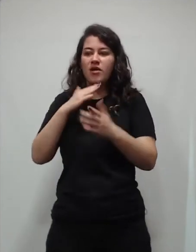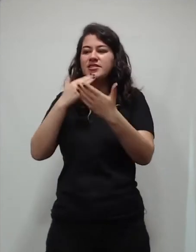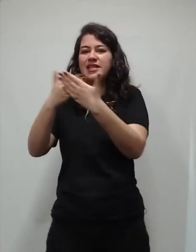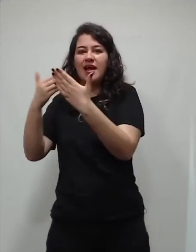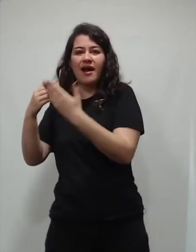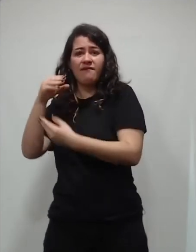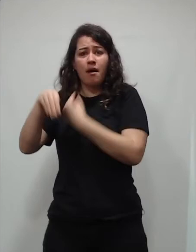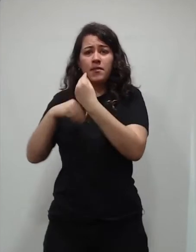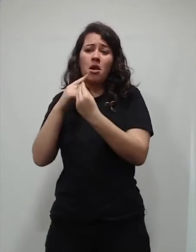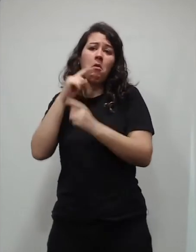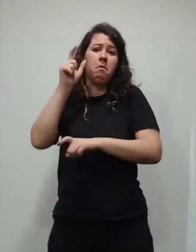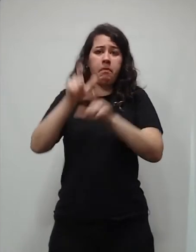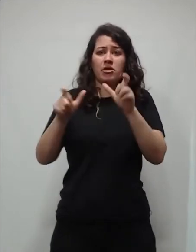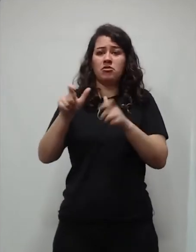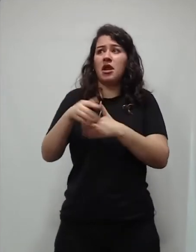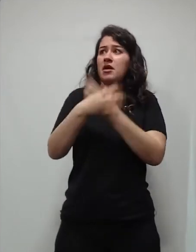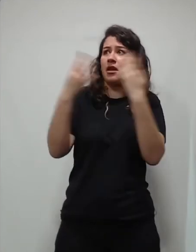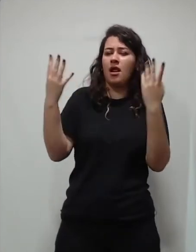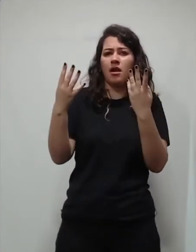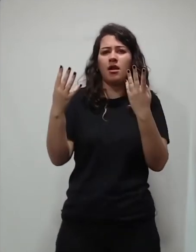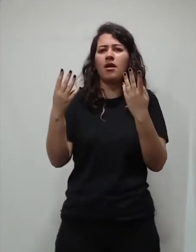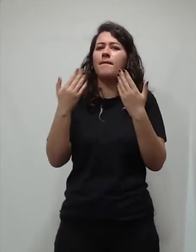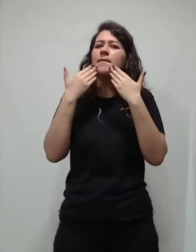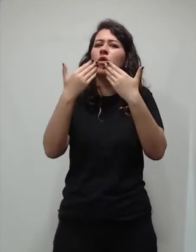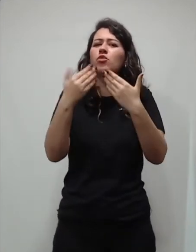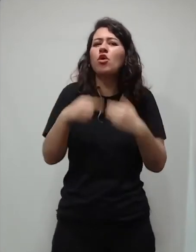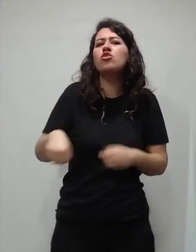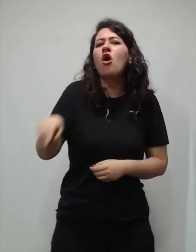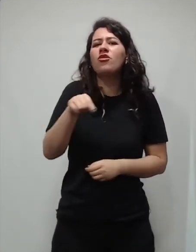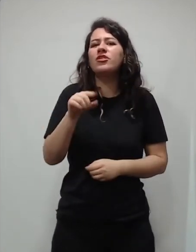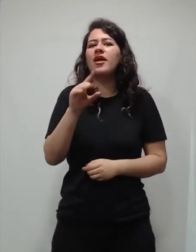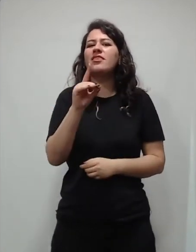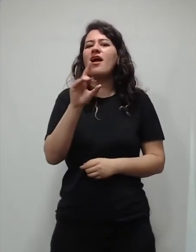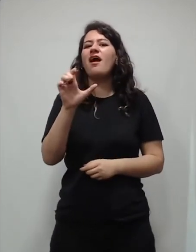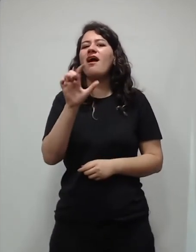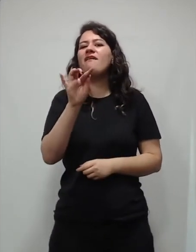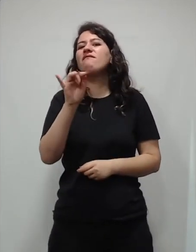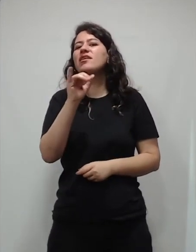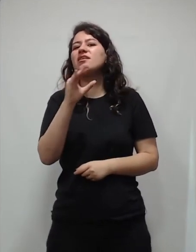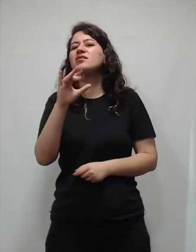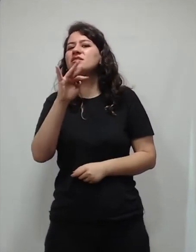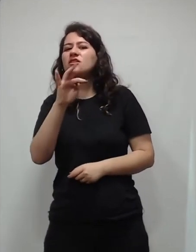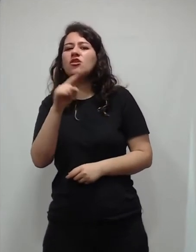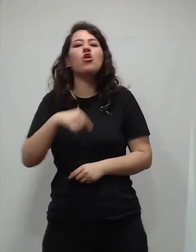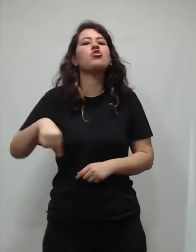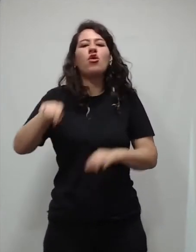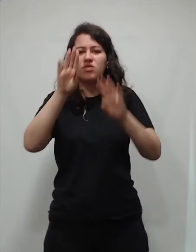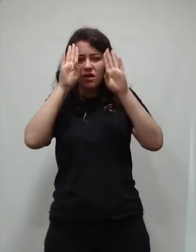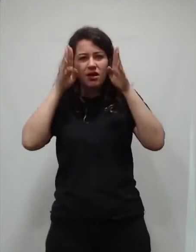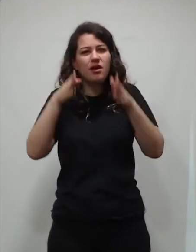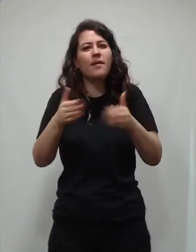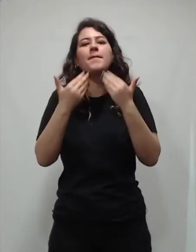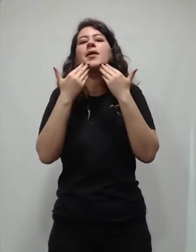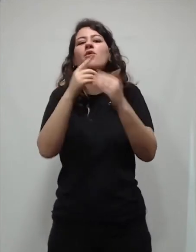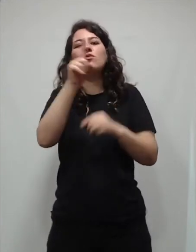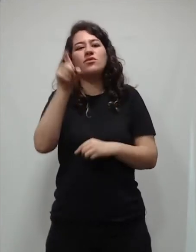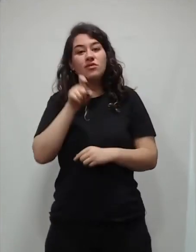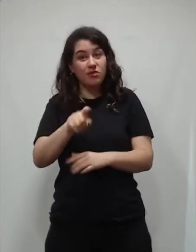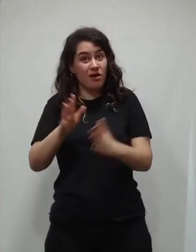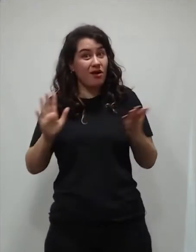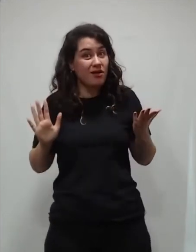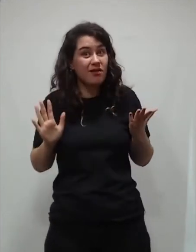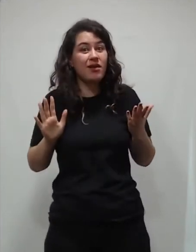cercano? ¿Dónde está el déficit? Pregunto. ¿Dónde hay que ir? ¿A dónde está la intervención? Pregunto. Eso